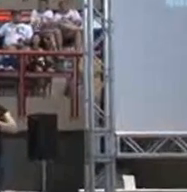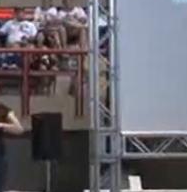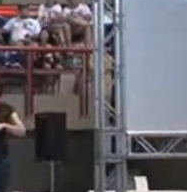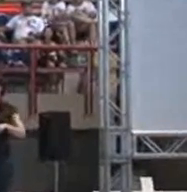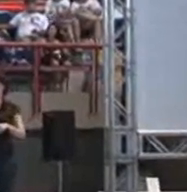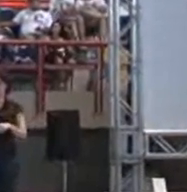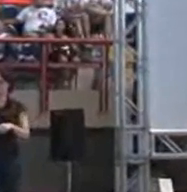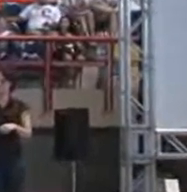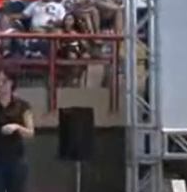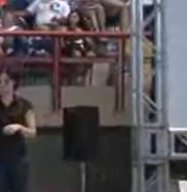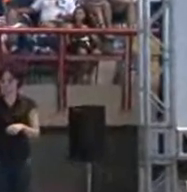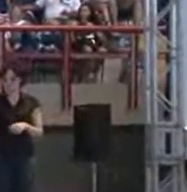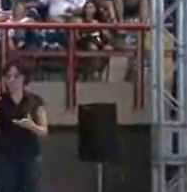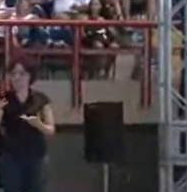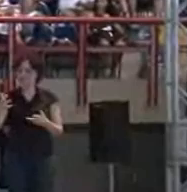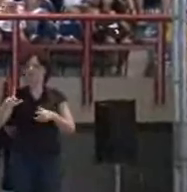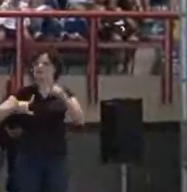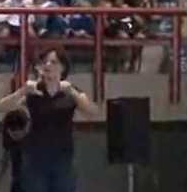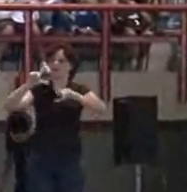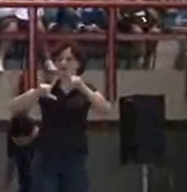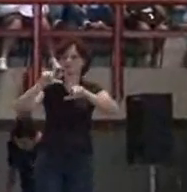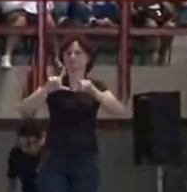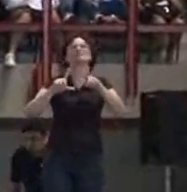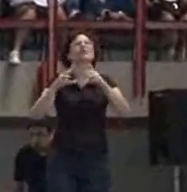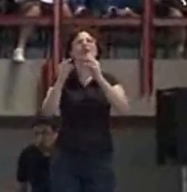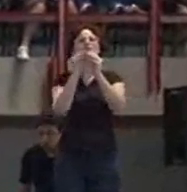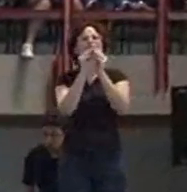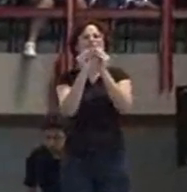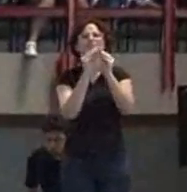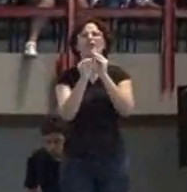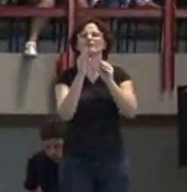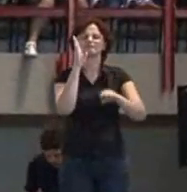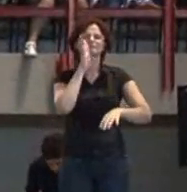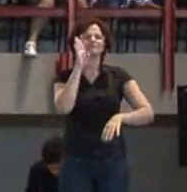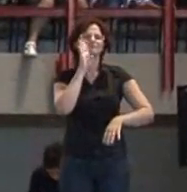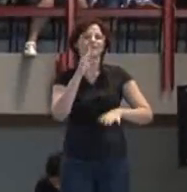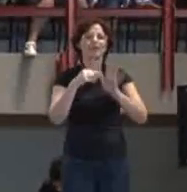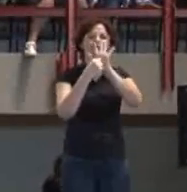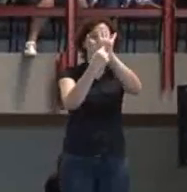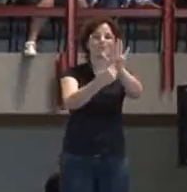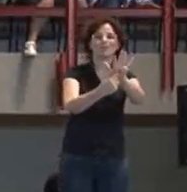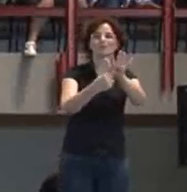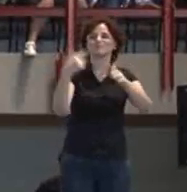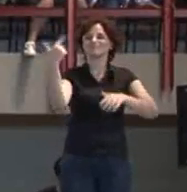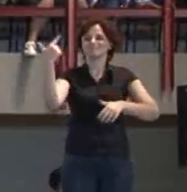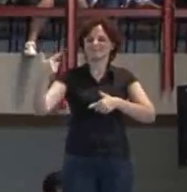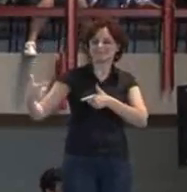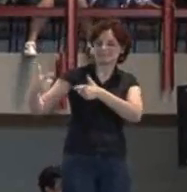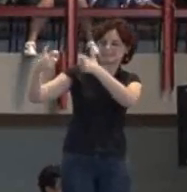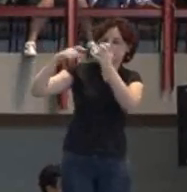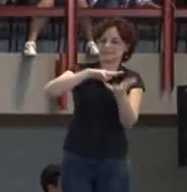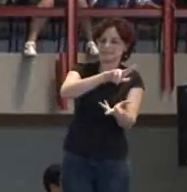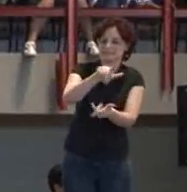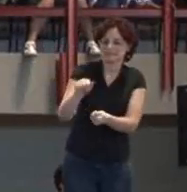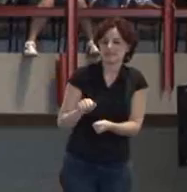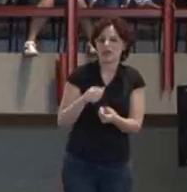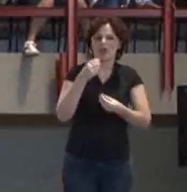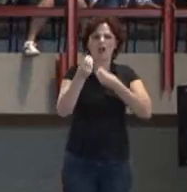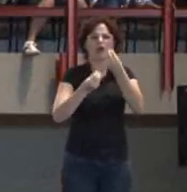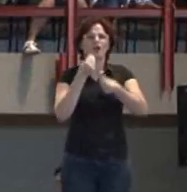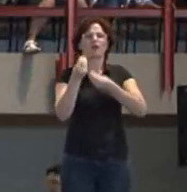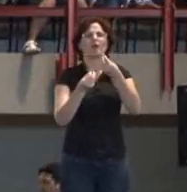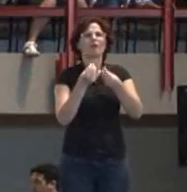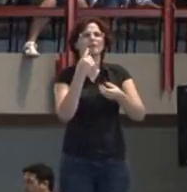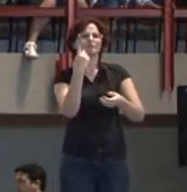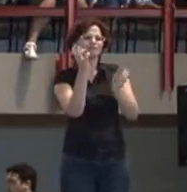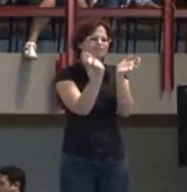srie é muito legal e mostra a segunda guerra de uma perspectiva de um grupo de militares né que